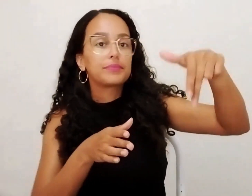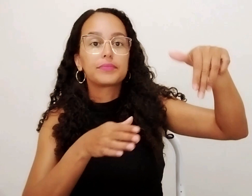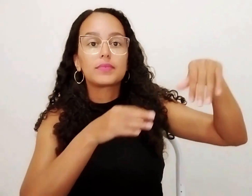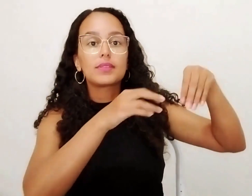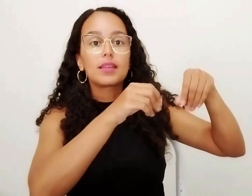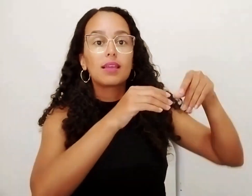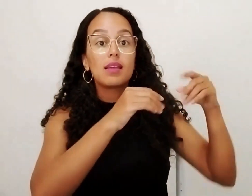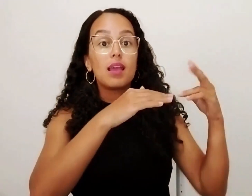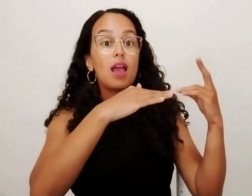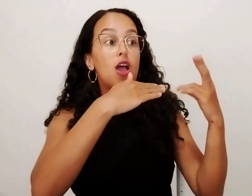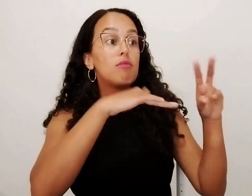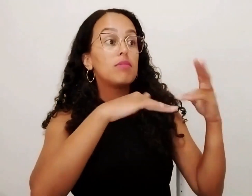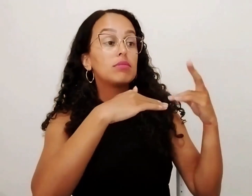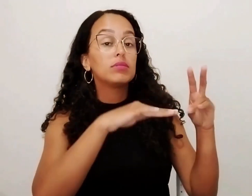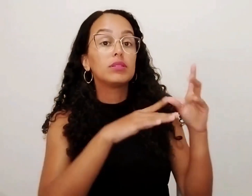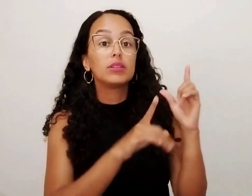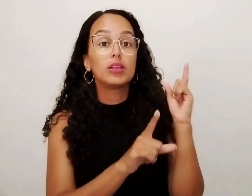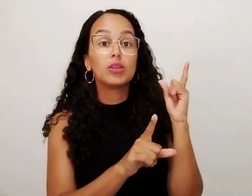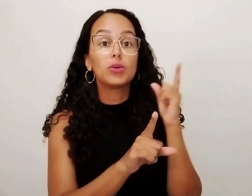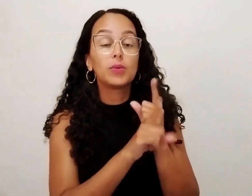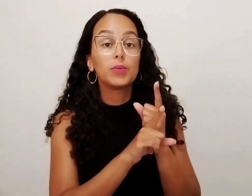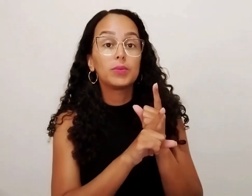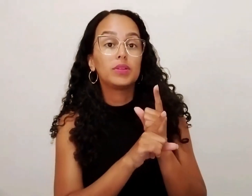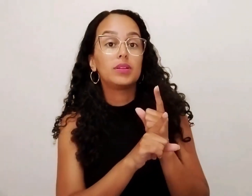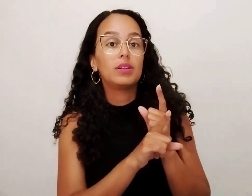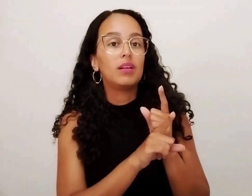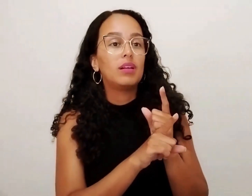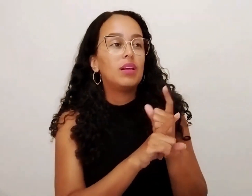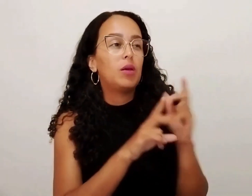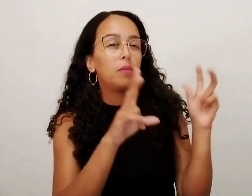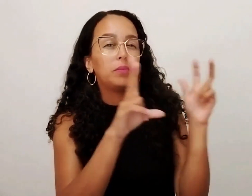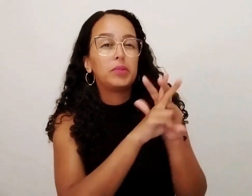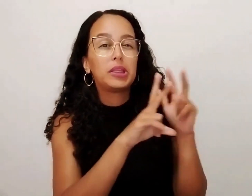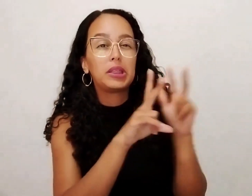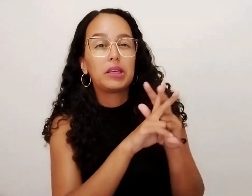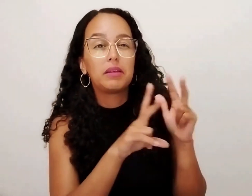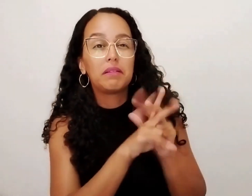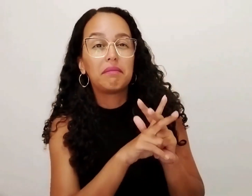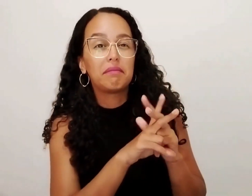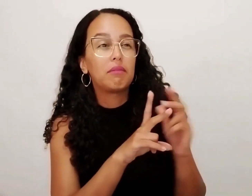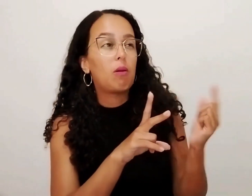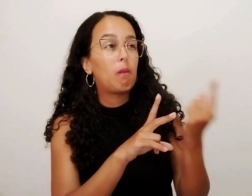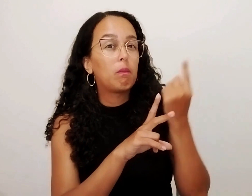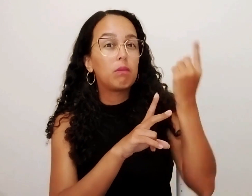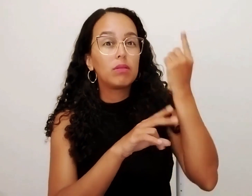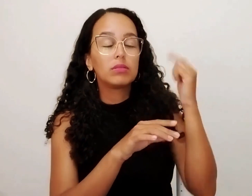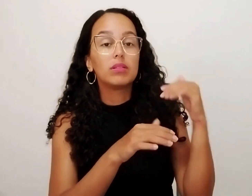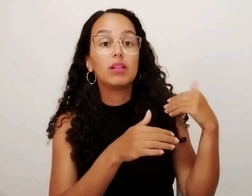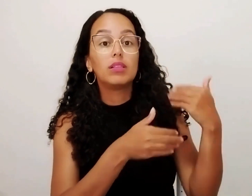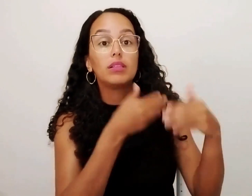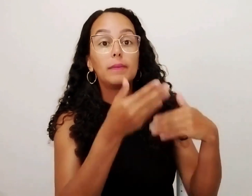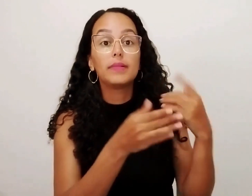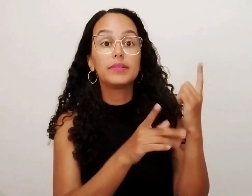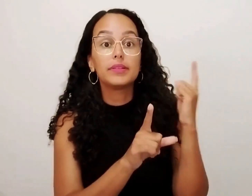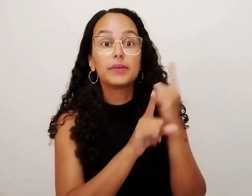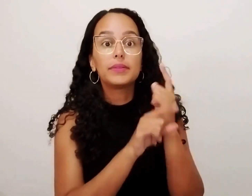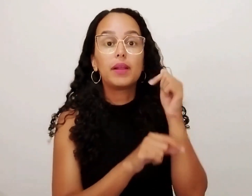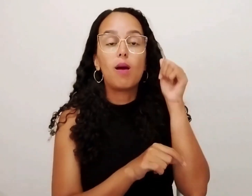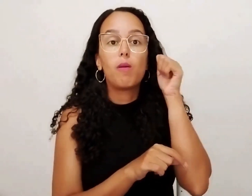Na fuga, descobre uma bonita princesa, volta com ela para o barco e segue viagem, deixando Irique com muitos